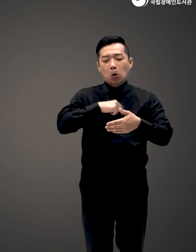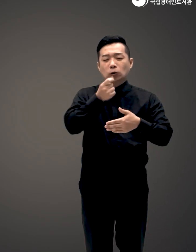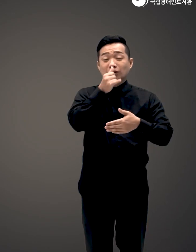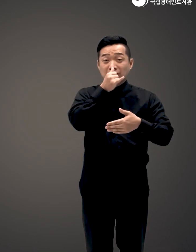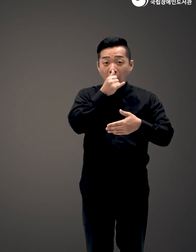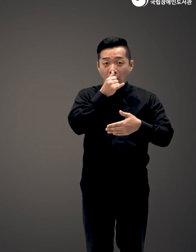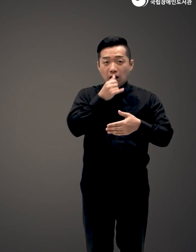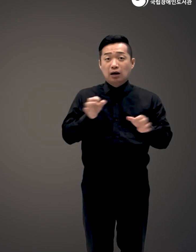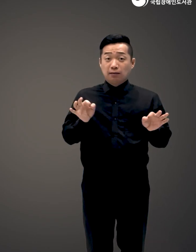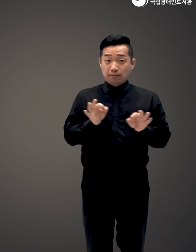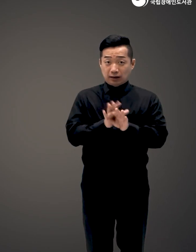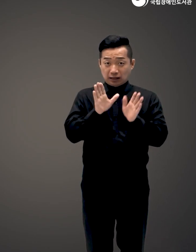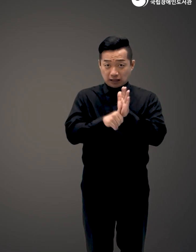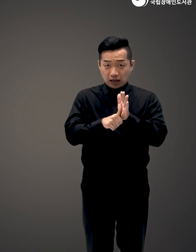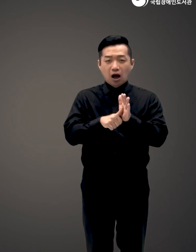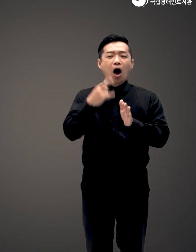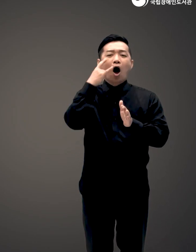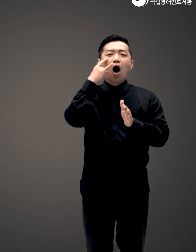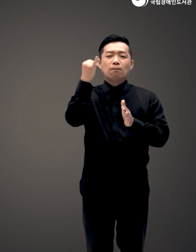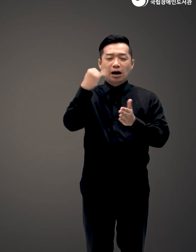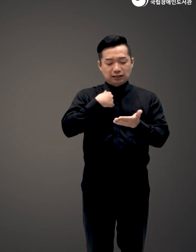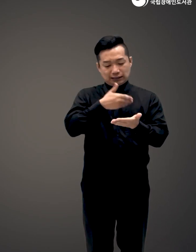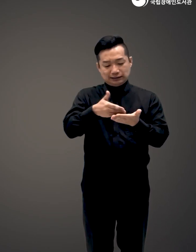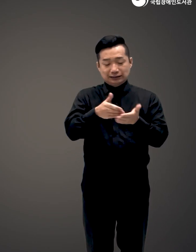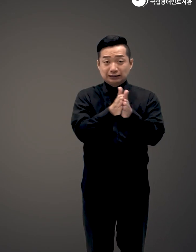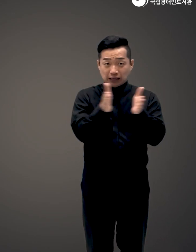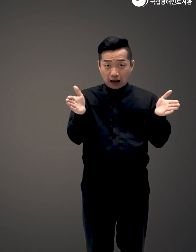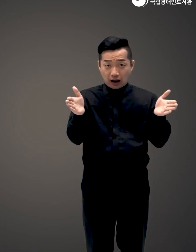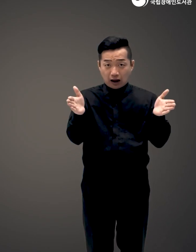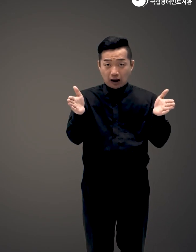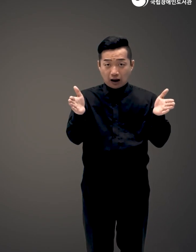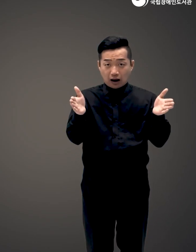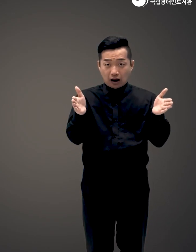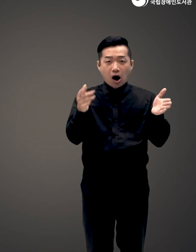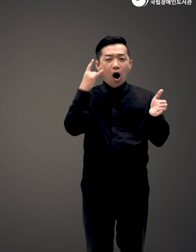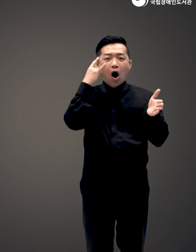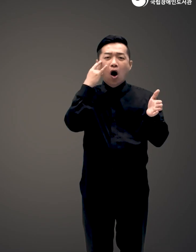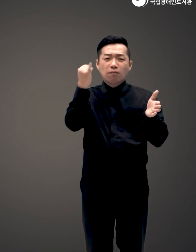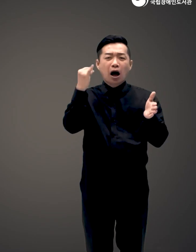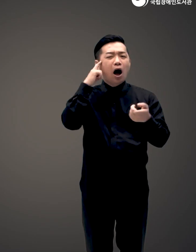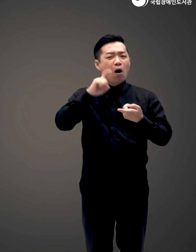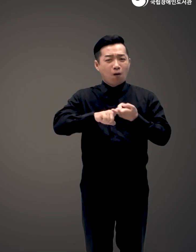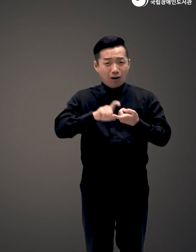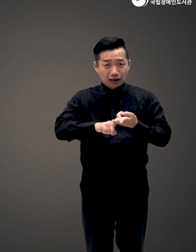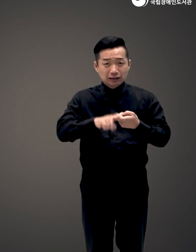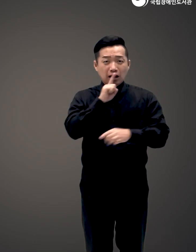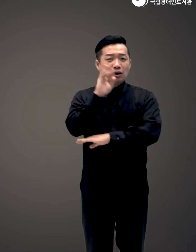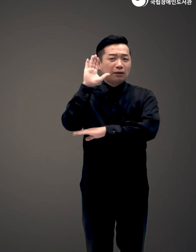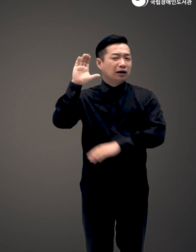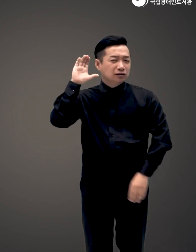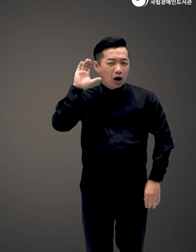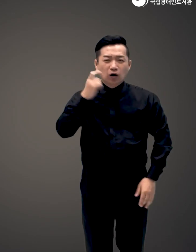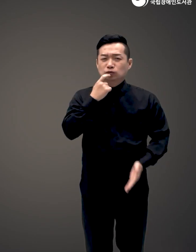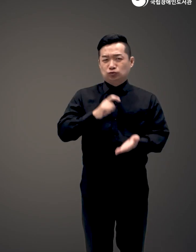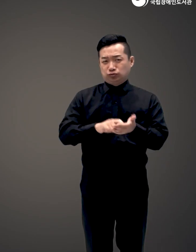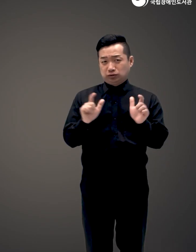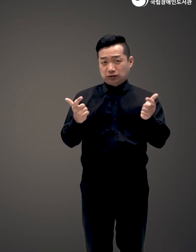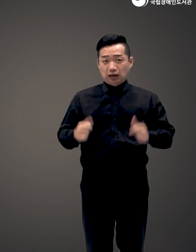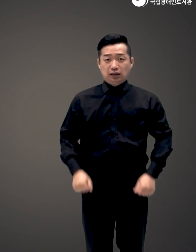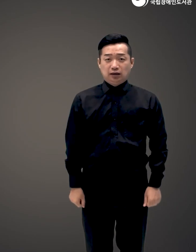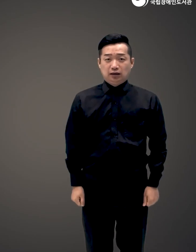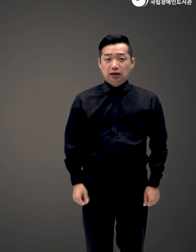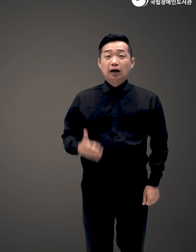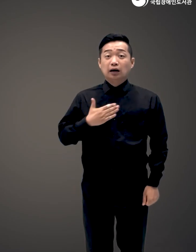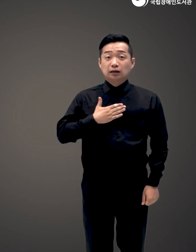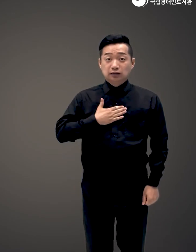없잖아 있었는데 그게 없어질 때 엄마를 그리기 시작했거든요. 무조건 엄마한테 관심을 뭐 갖고 엄마 얘기를 듣는 건 쉬운 일은 아닌 것 같아요.